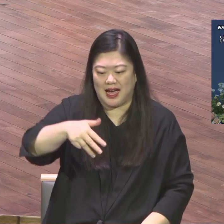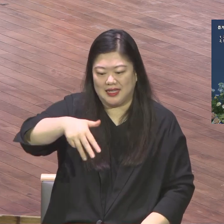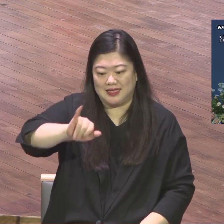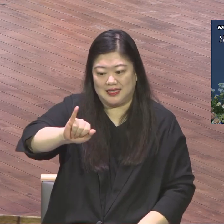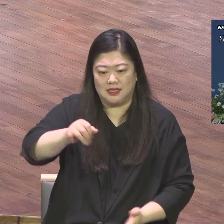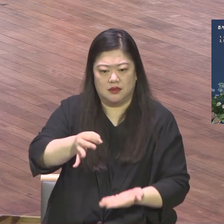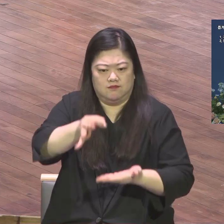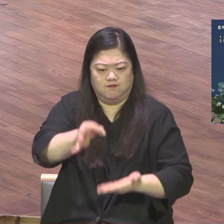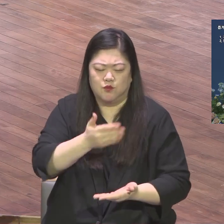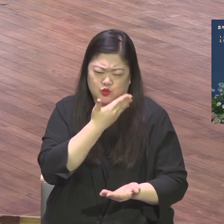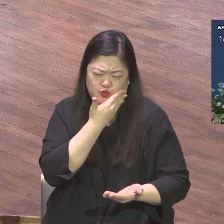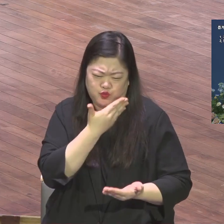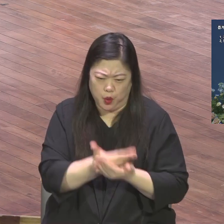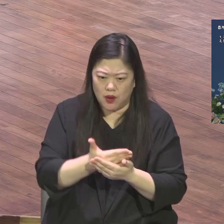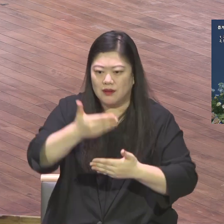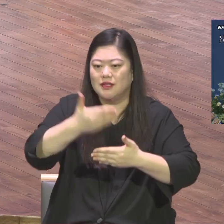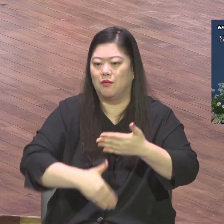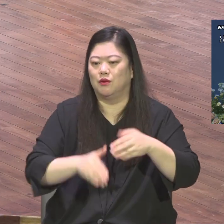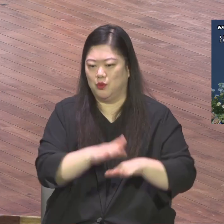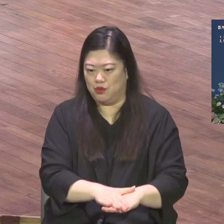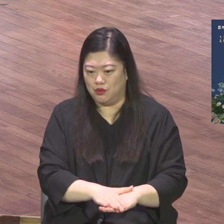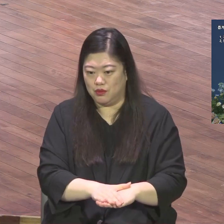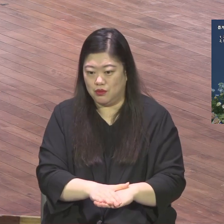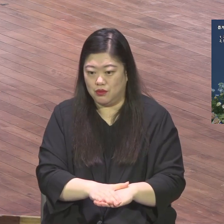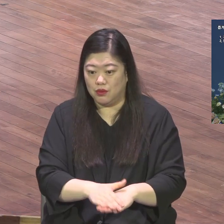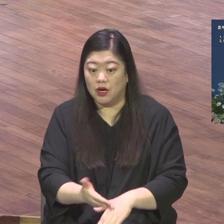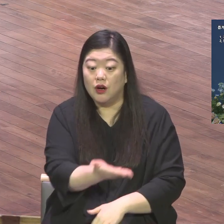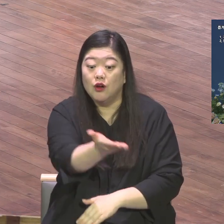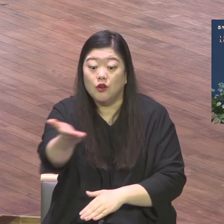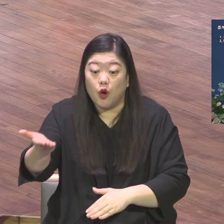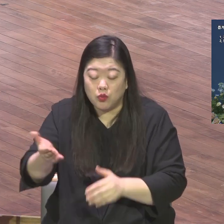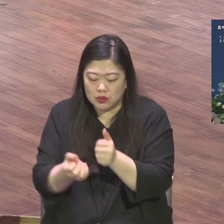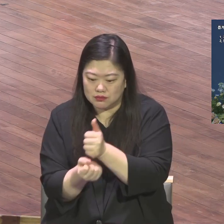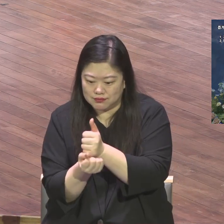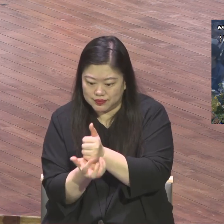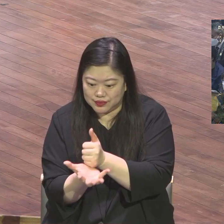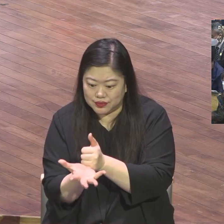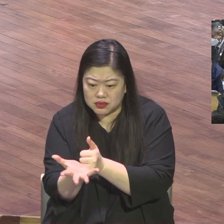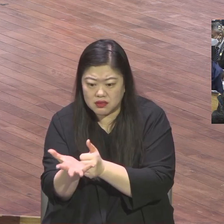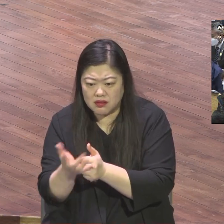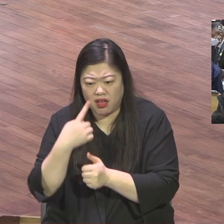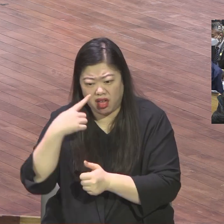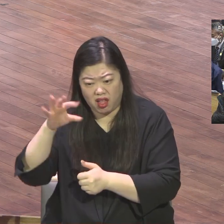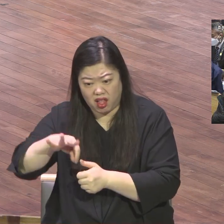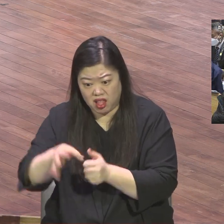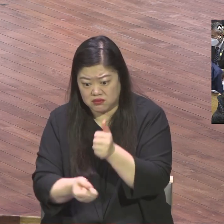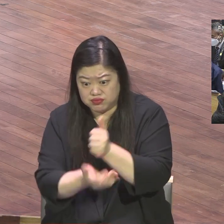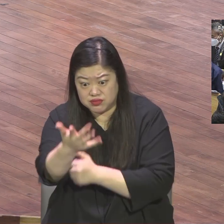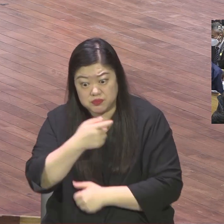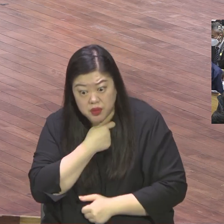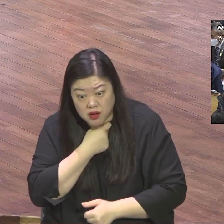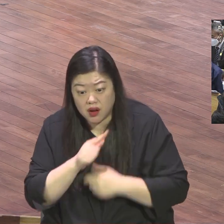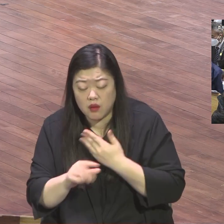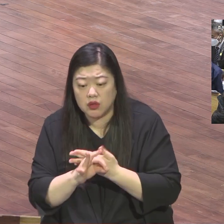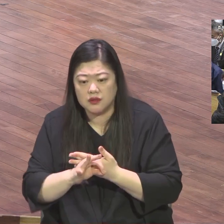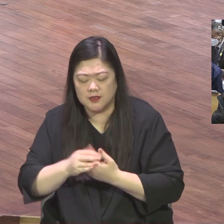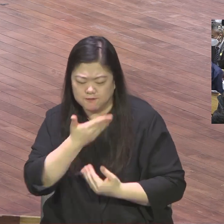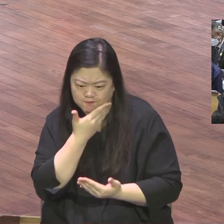여러분의 삶의 발걸음을 통해서 하나님의 나라가 확장되는 거예요. 하나님의 나라 확장되는